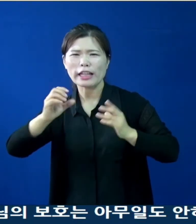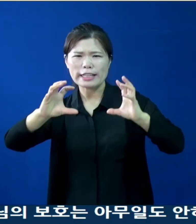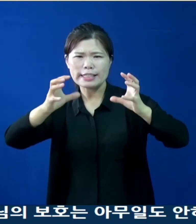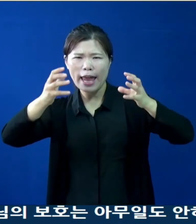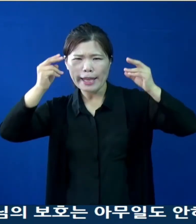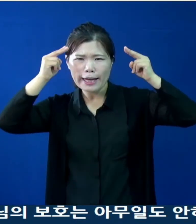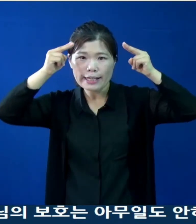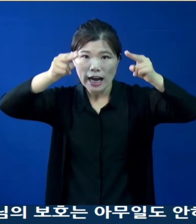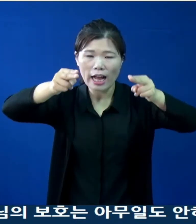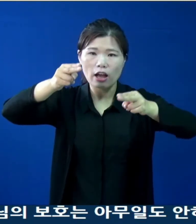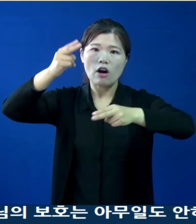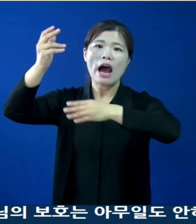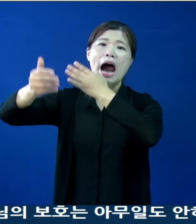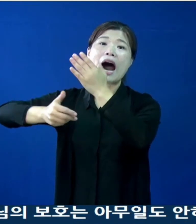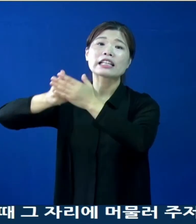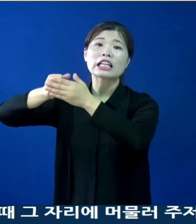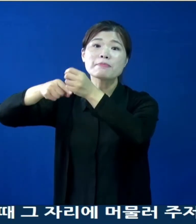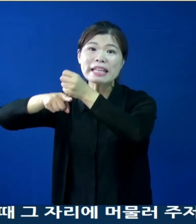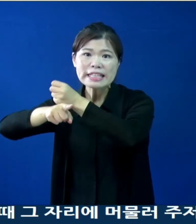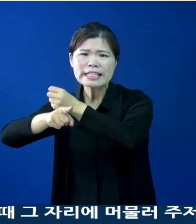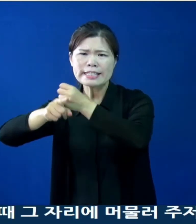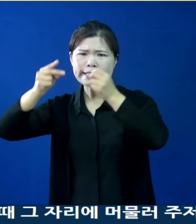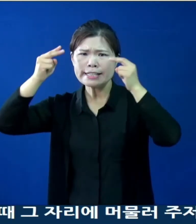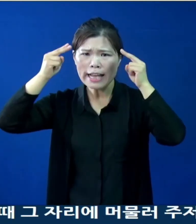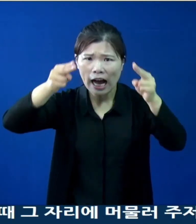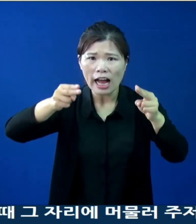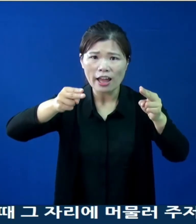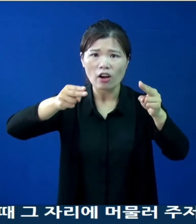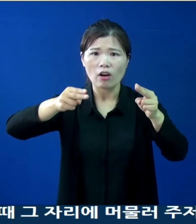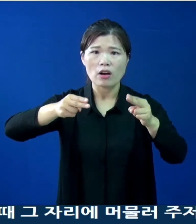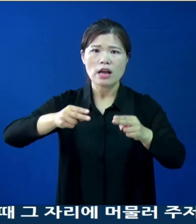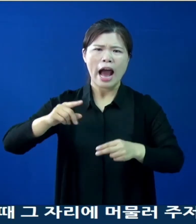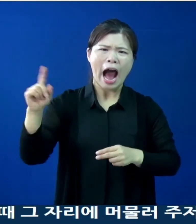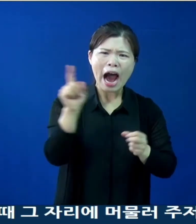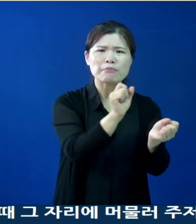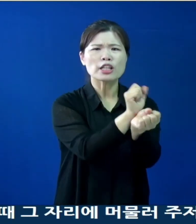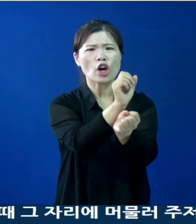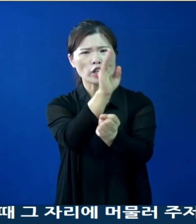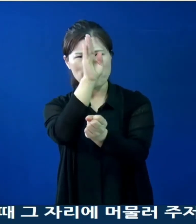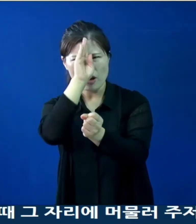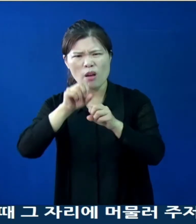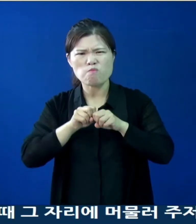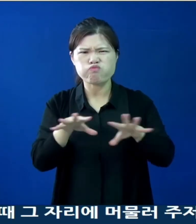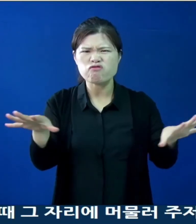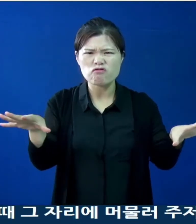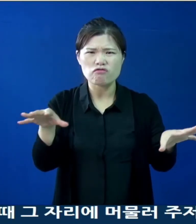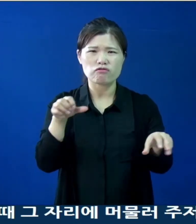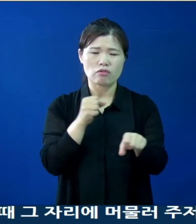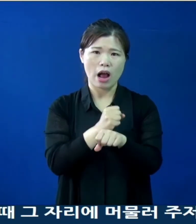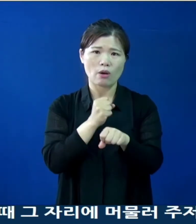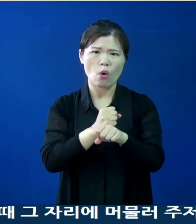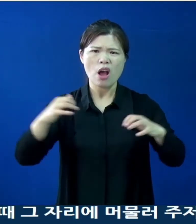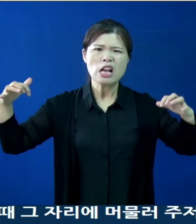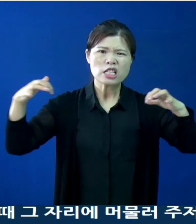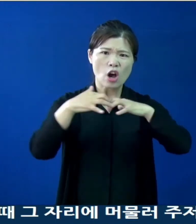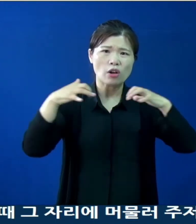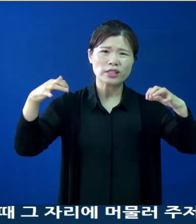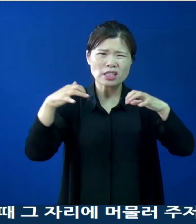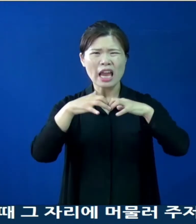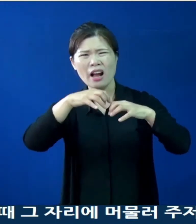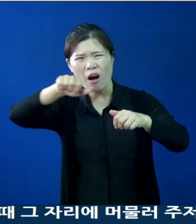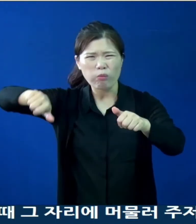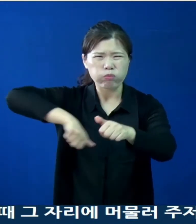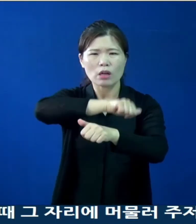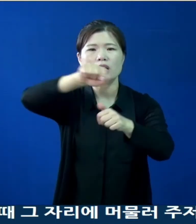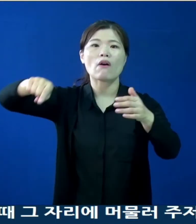주님이 이루고자 하는 그 뜻을 향하여, 아무리 전염병이 창궐하고 전쟁이 흉흉한 것 같은 그 상황